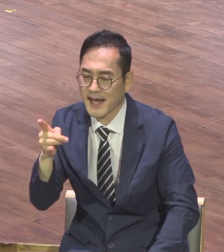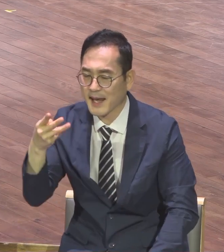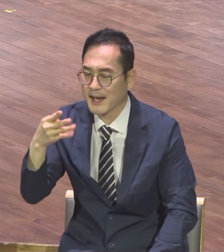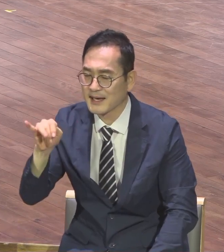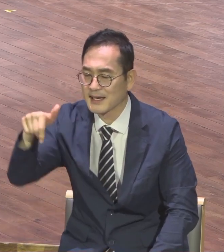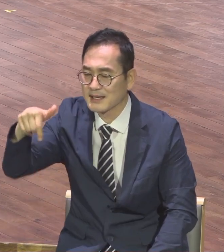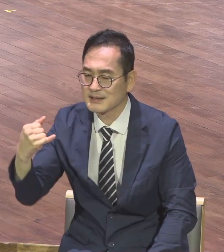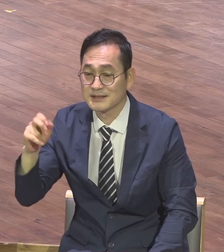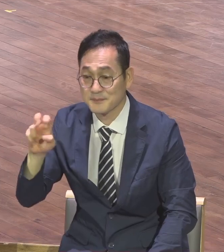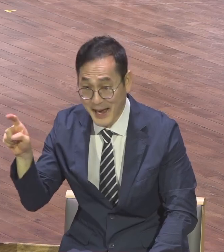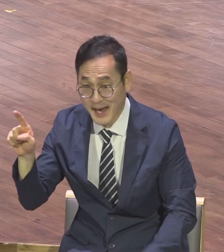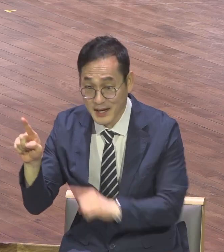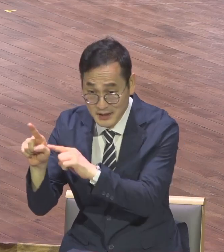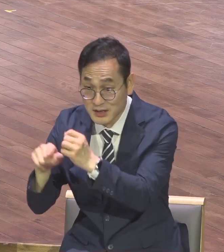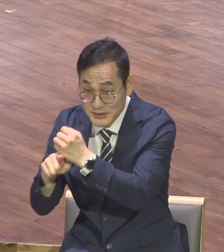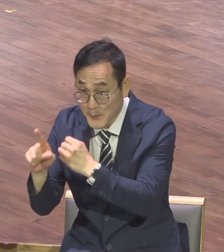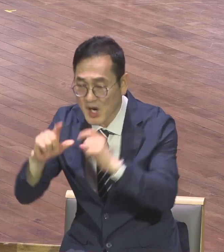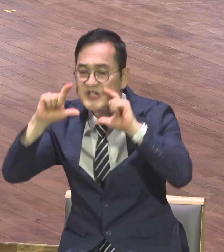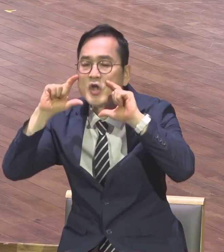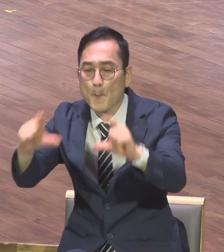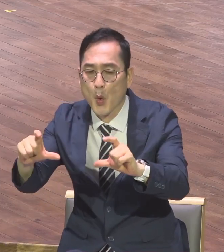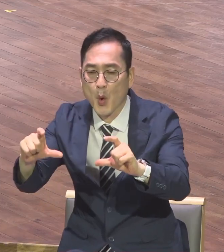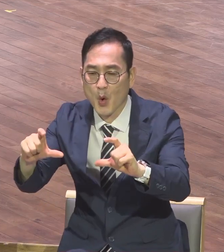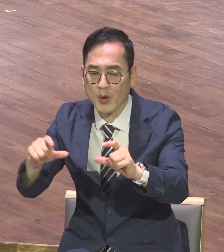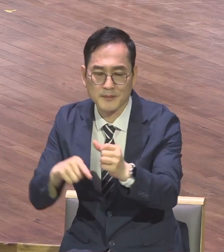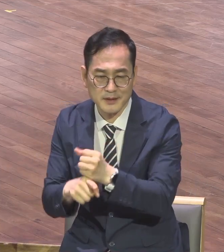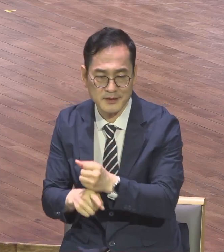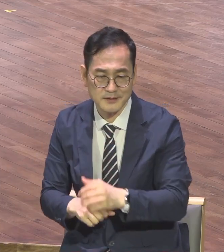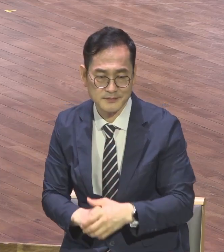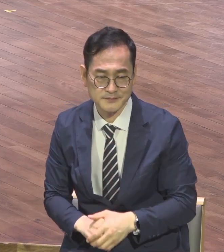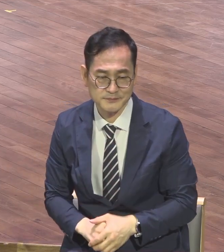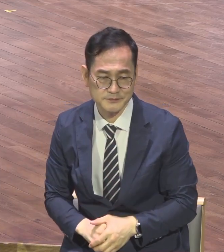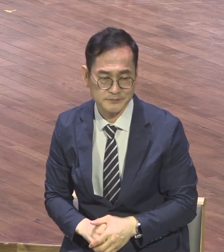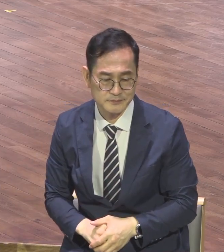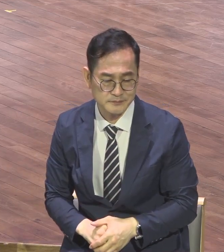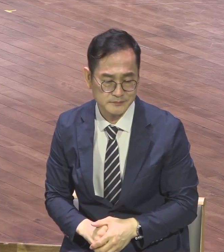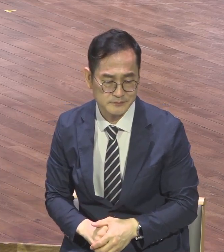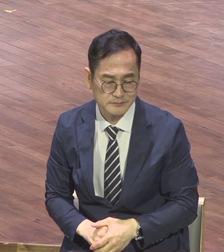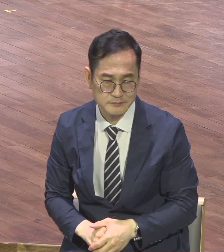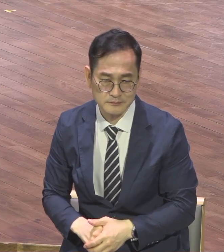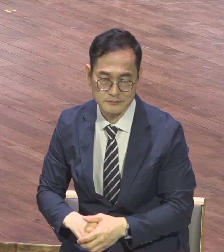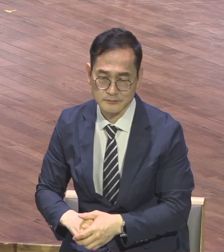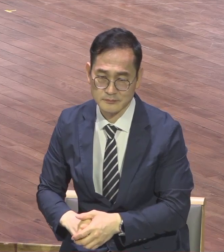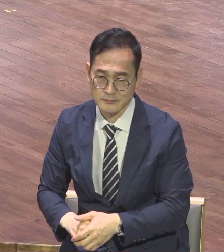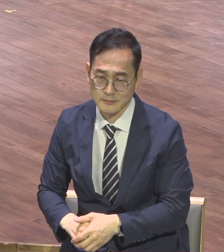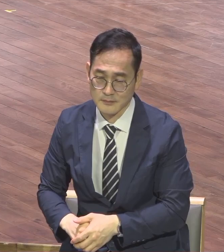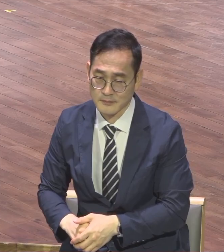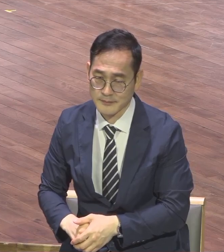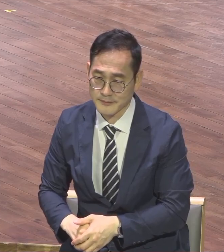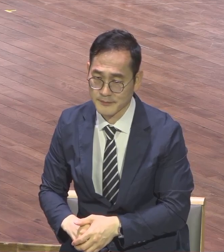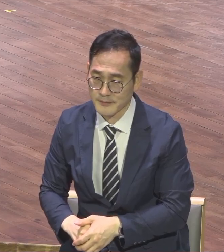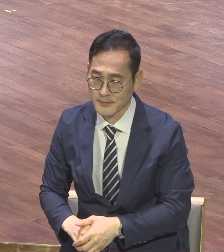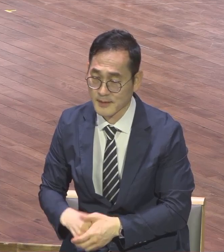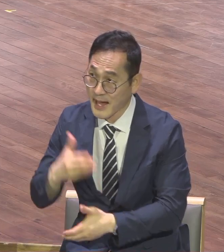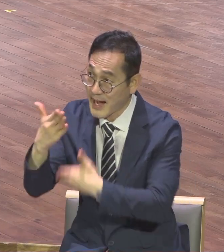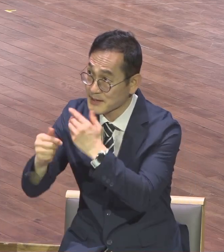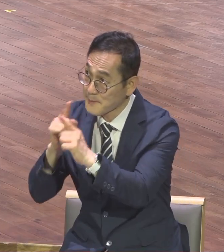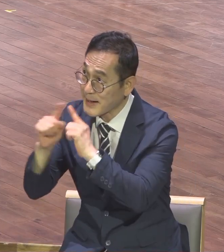선포하다라는 의미예요. 자, 자기에게 위탁된 메시지를 권위